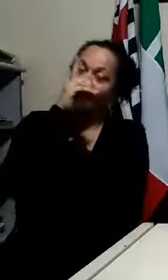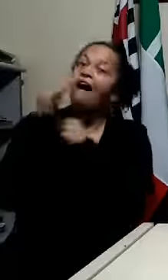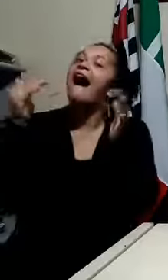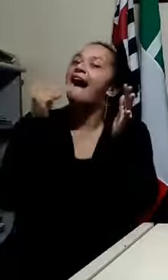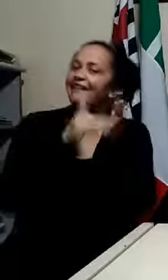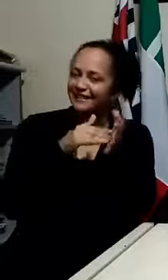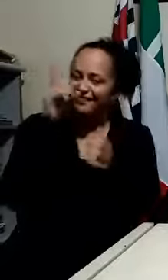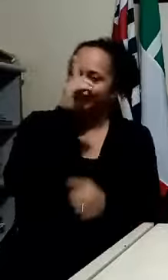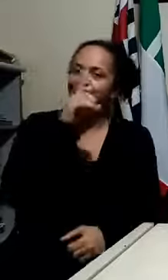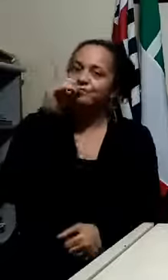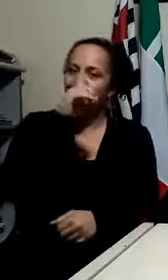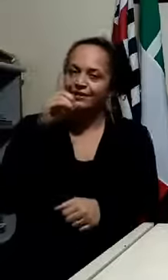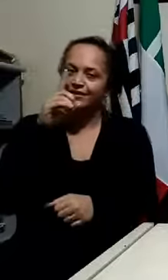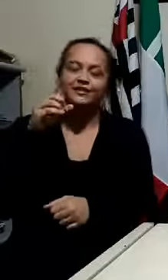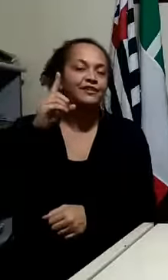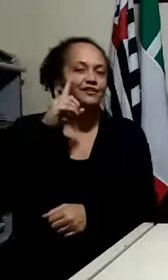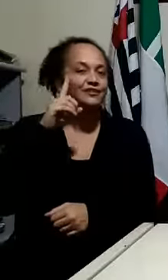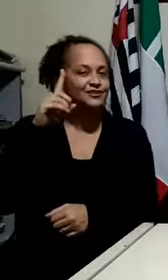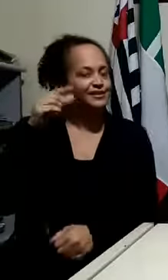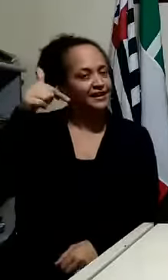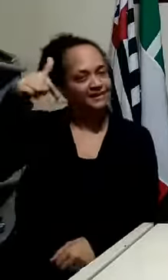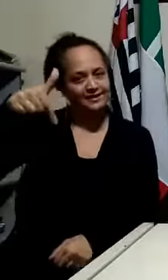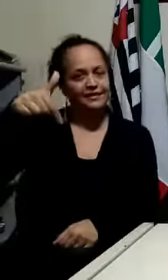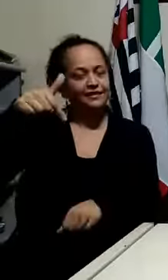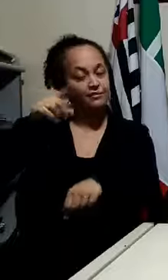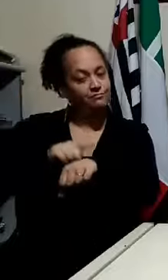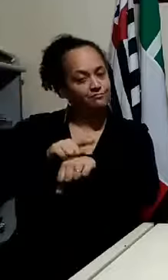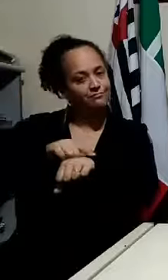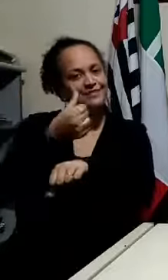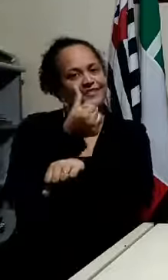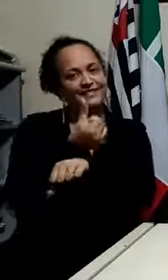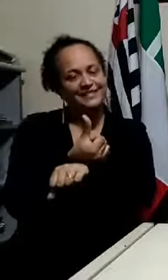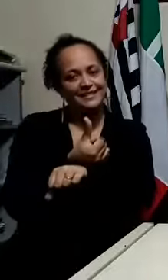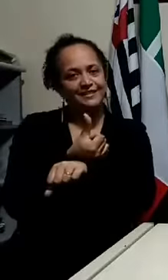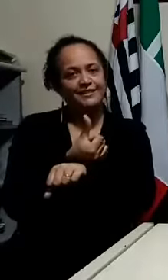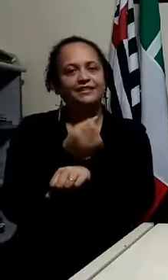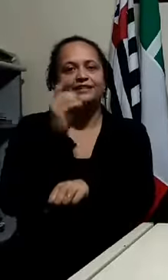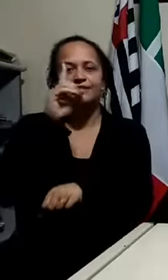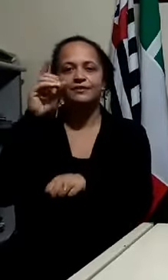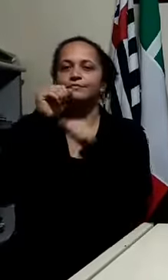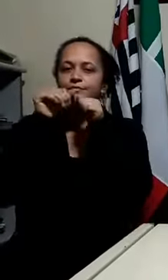domingo, dia 7 às 6 da tarde. Deus abençoe a todos.